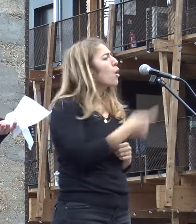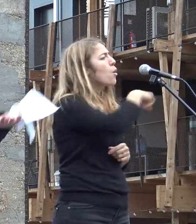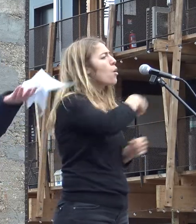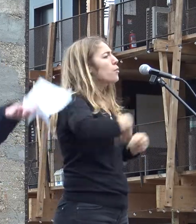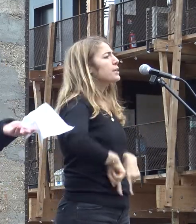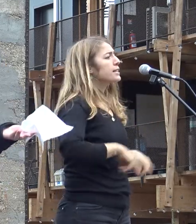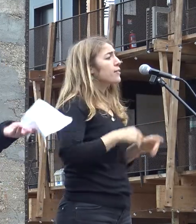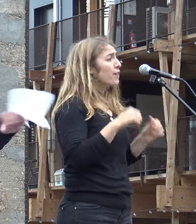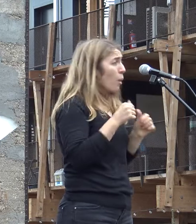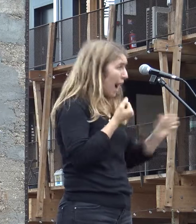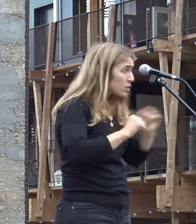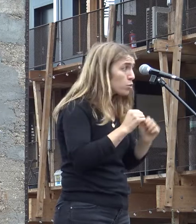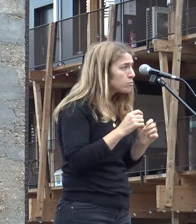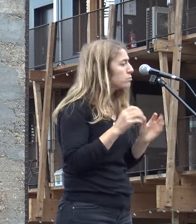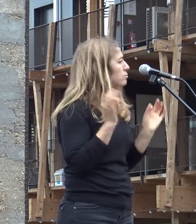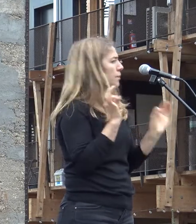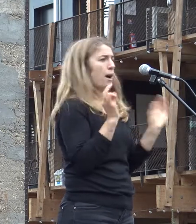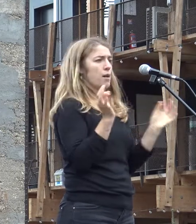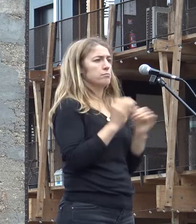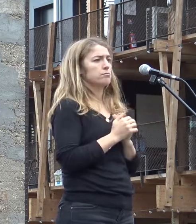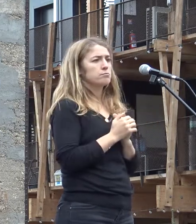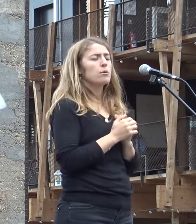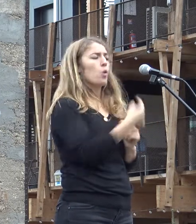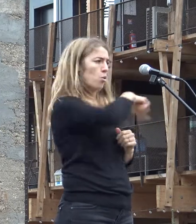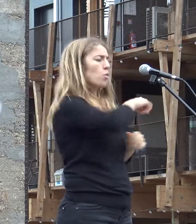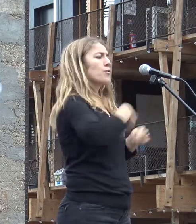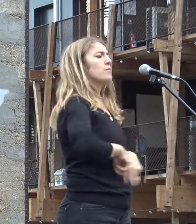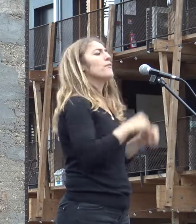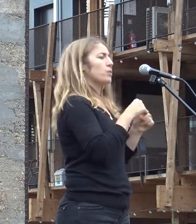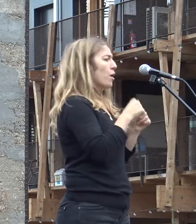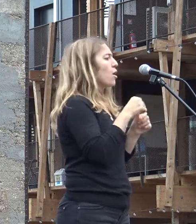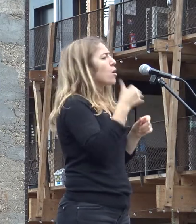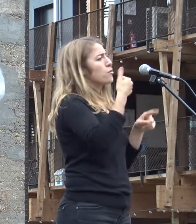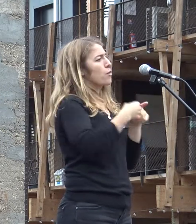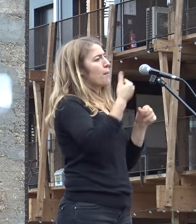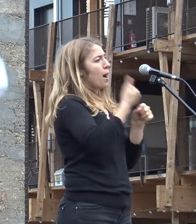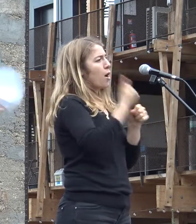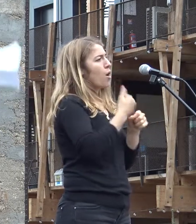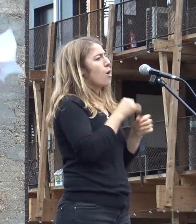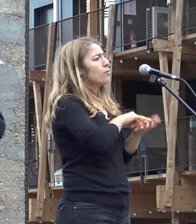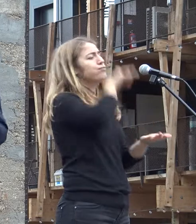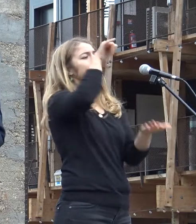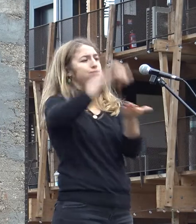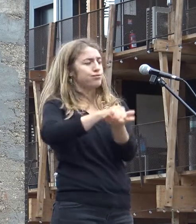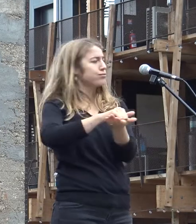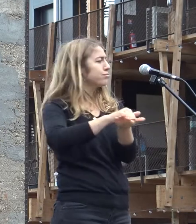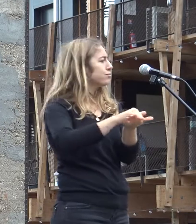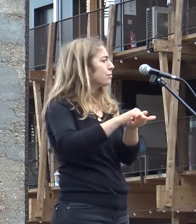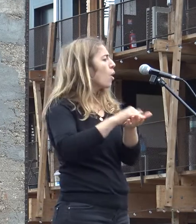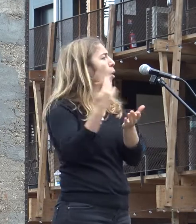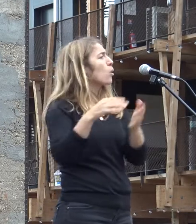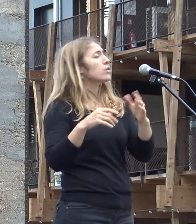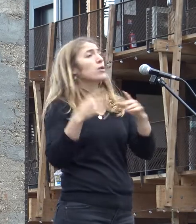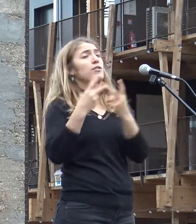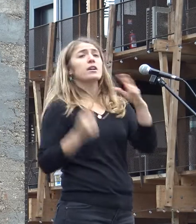agissent? Je vous explique ce qu'ils font. Une fois par an, ils prennent tous leurs gros avions et ils se rendent par dizaines de milliers dans une autre capitale